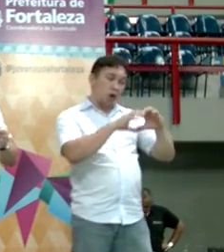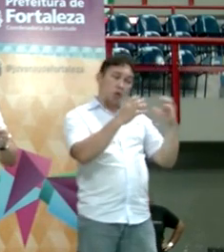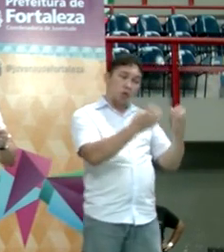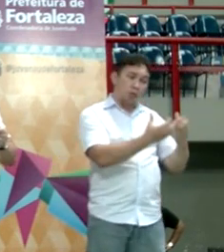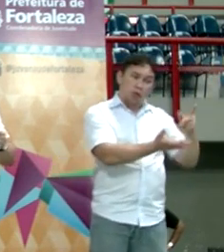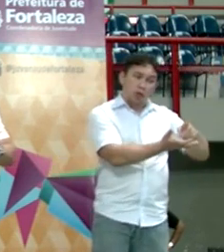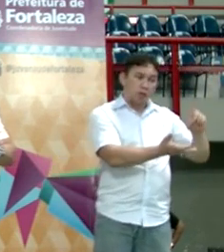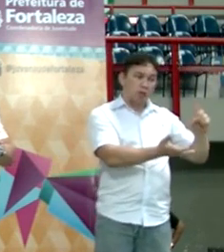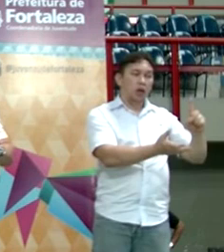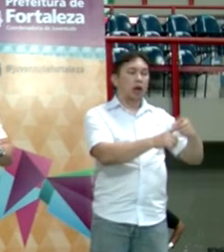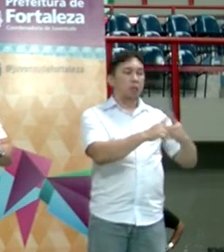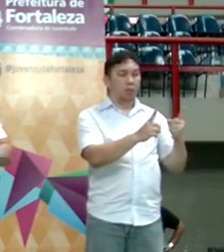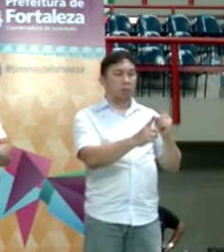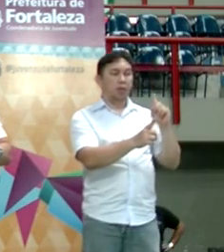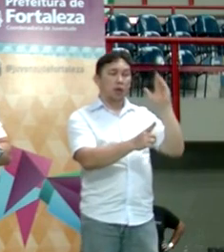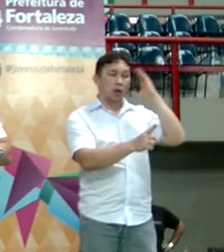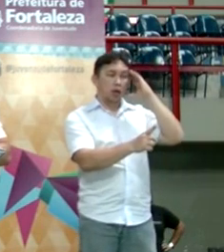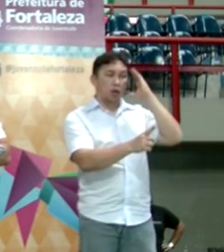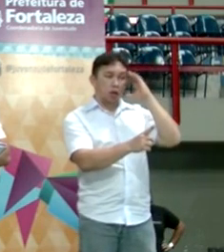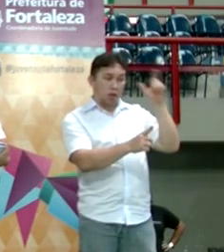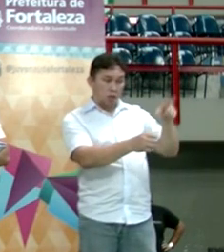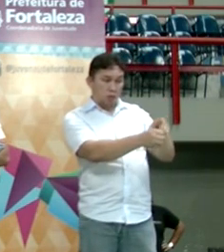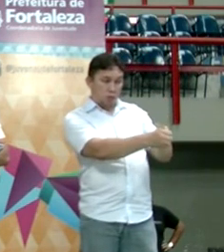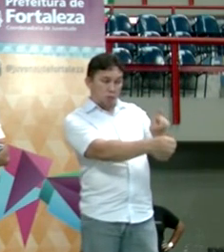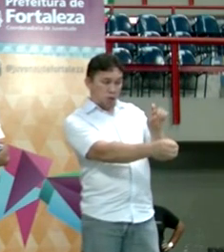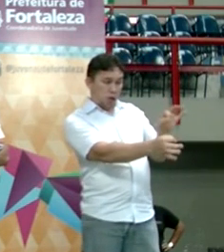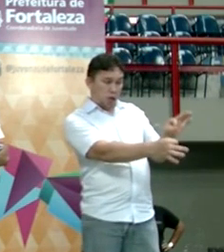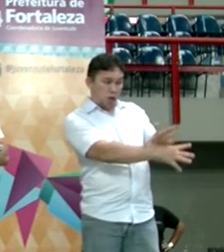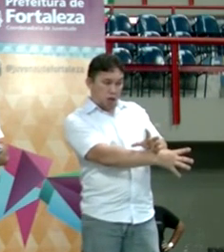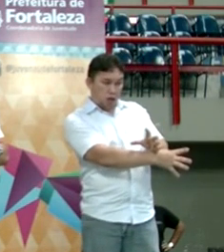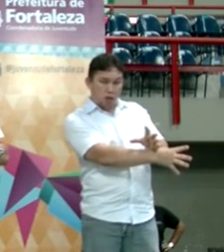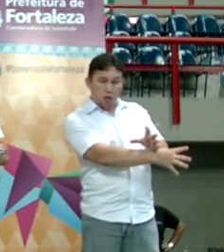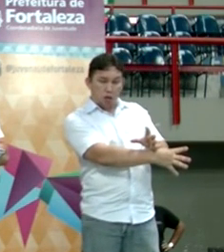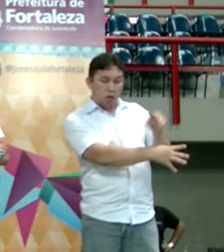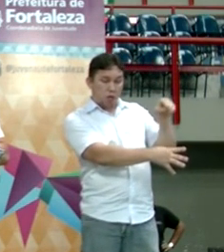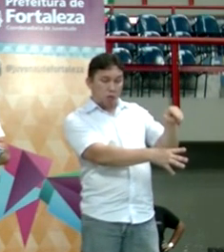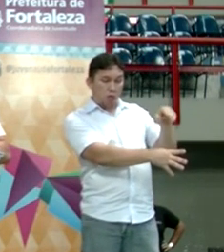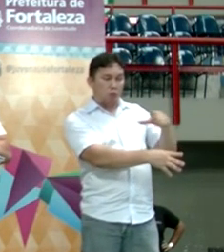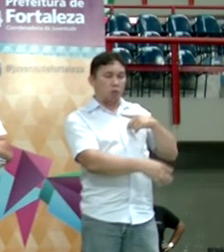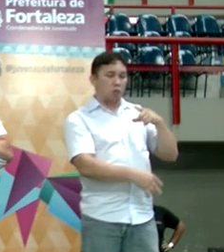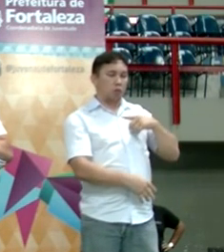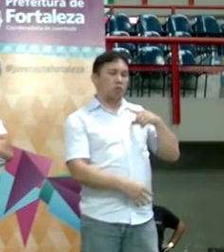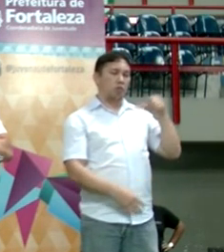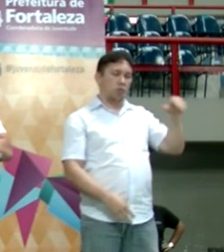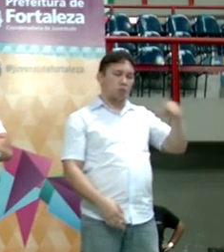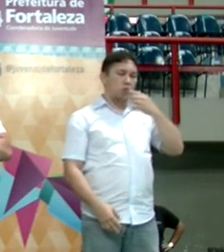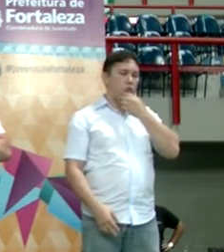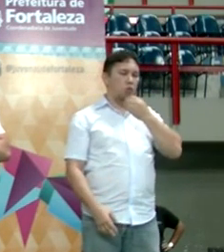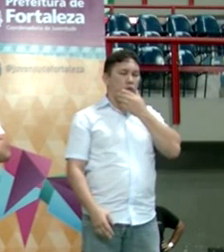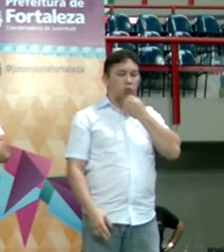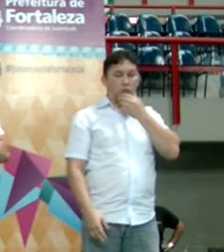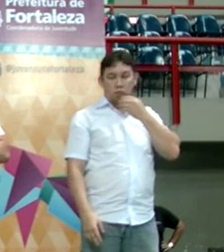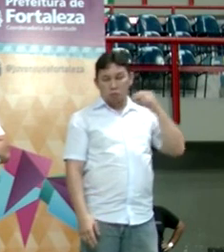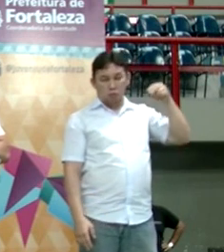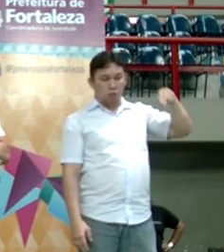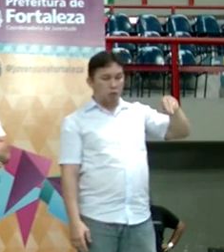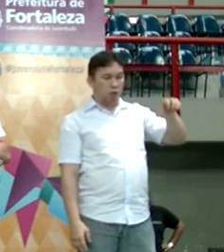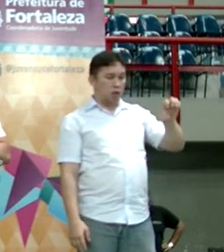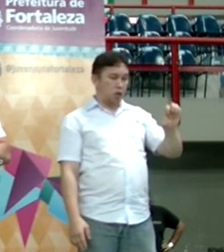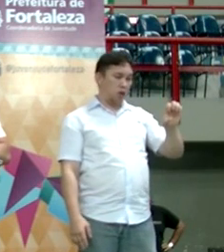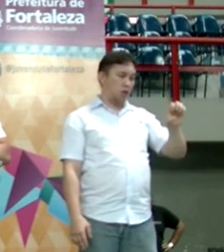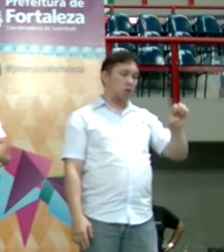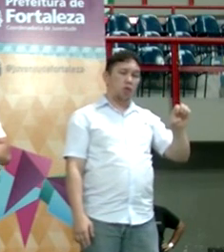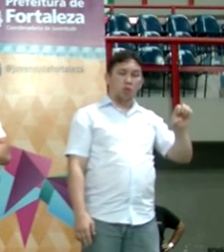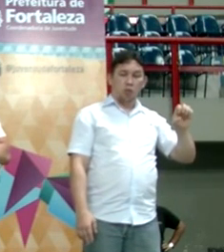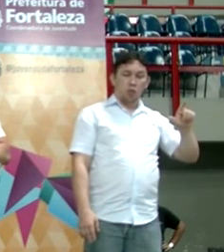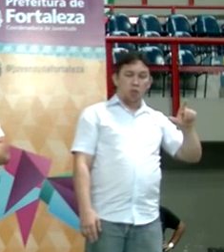verdade. Mas entenda, quando acabou o apartheid, o Nelson Mandela foi contra os brancos serem punidos pelos crimes